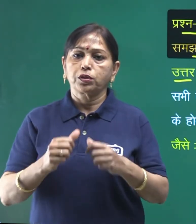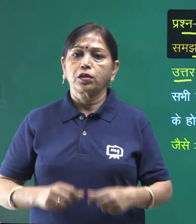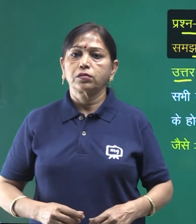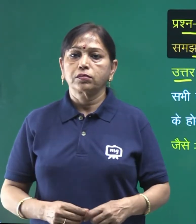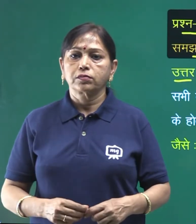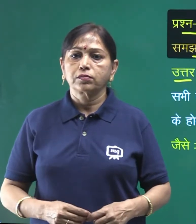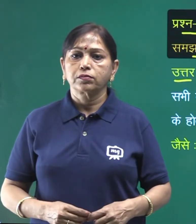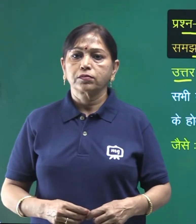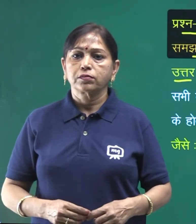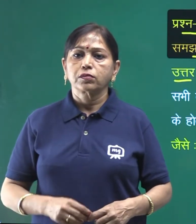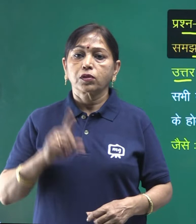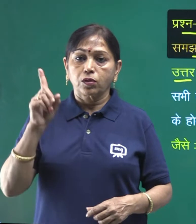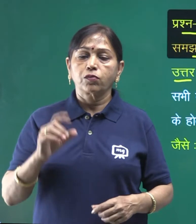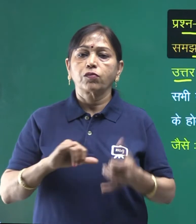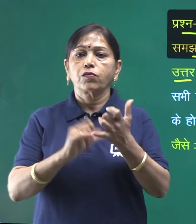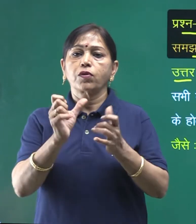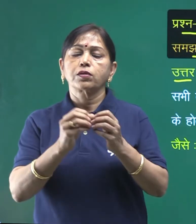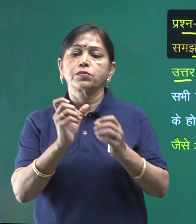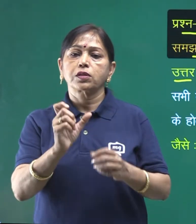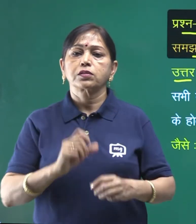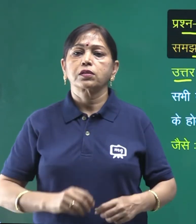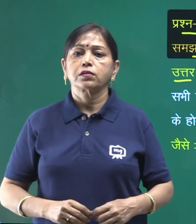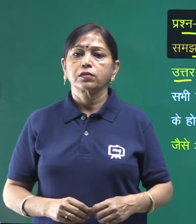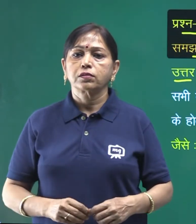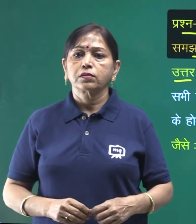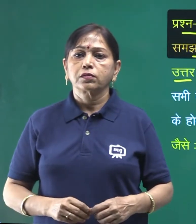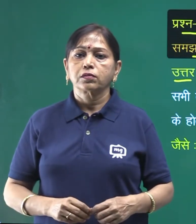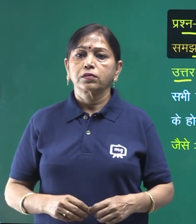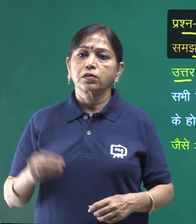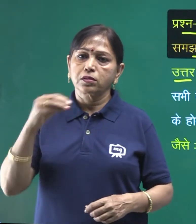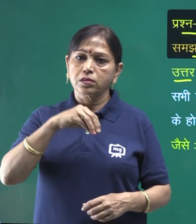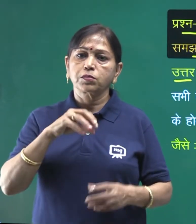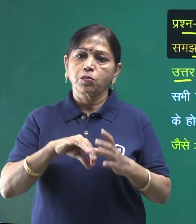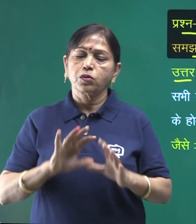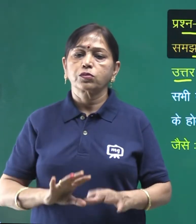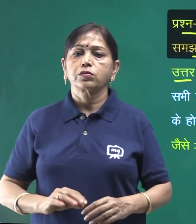उत्तर, वे पदार्थ जिसमें मौजूद